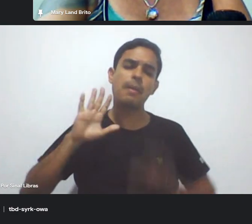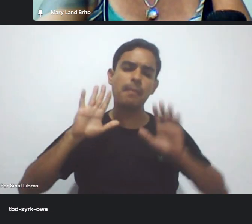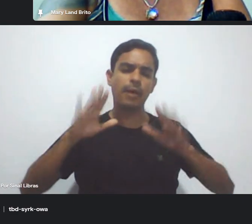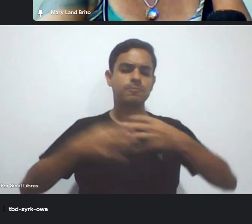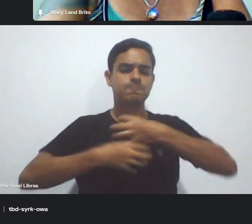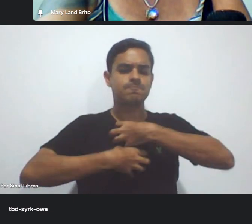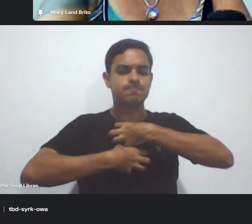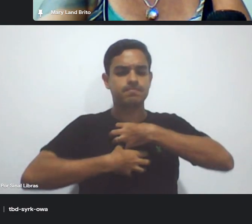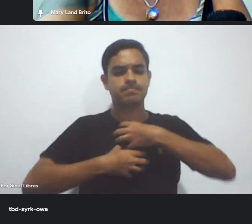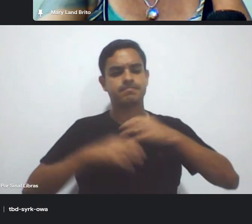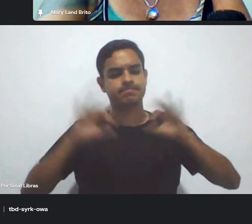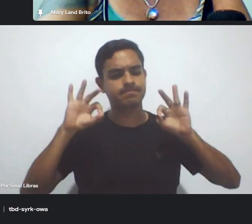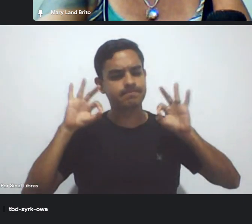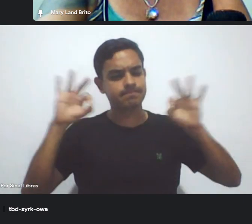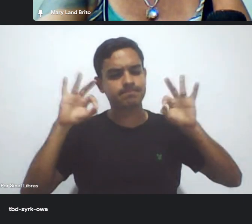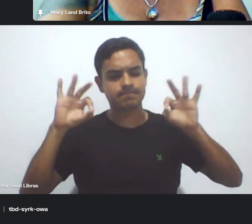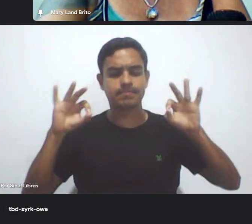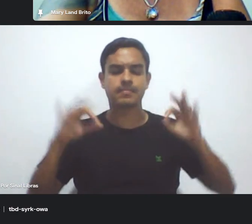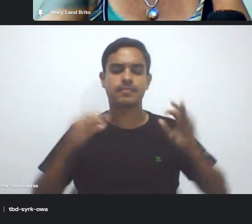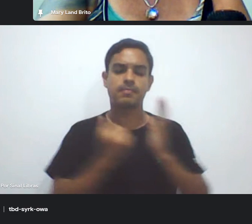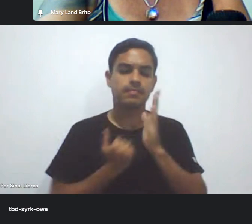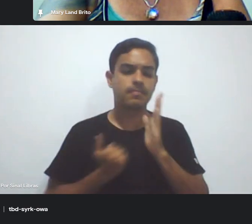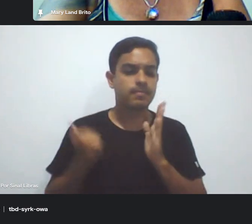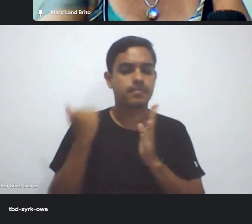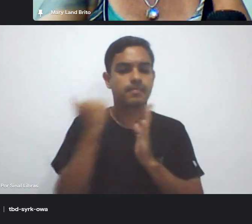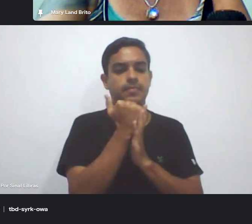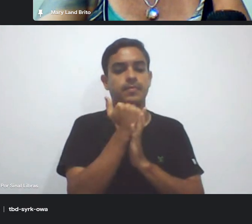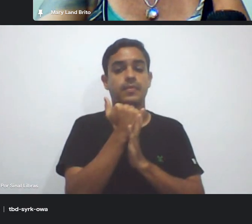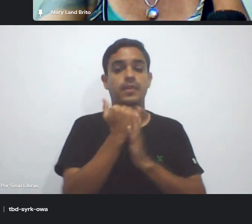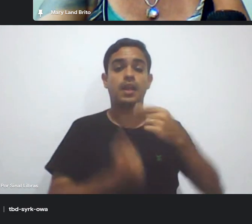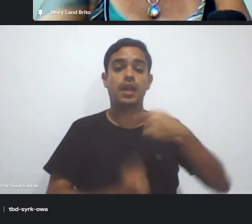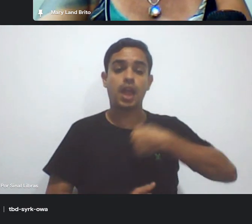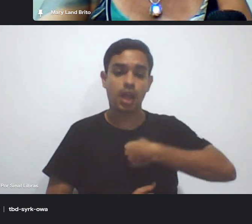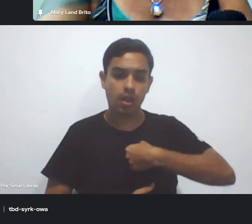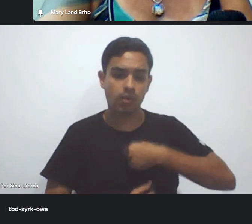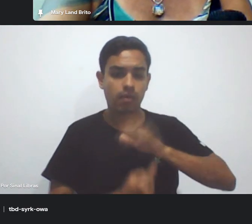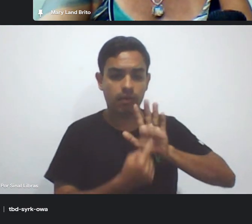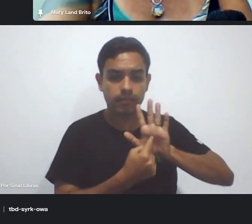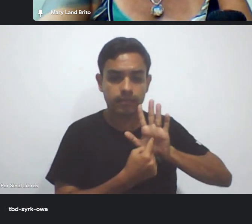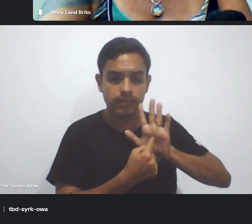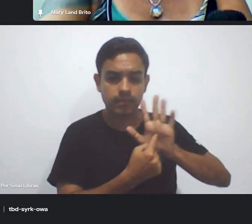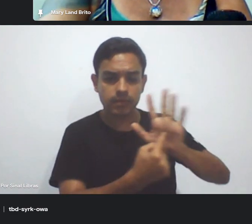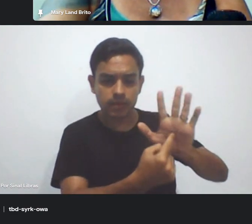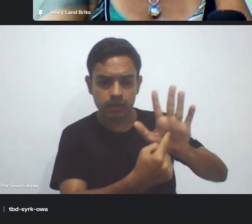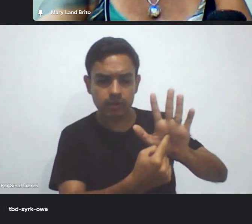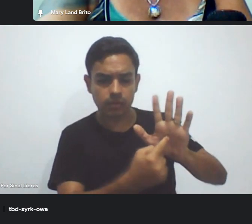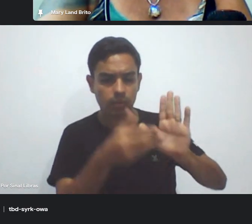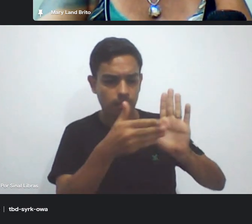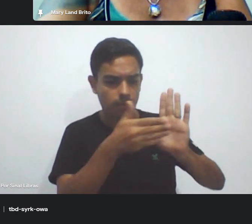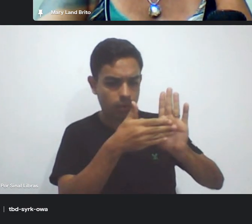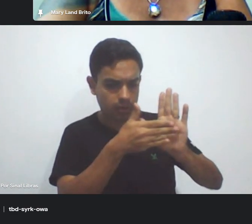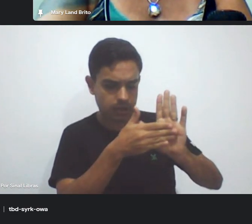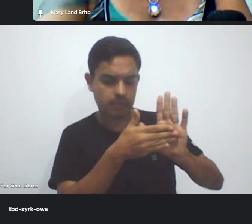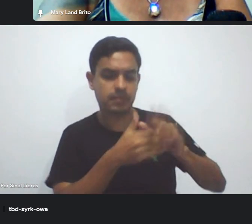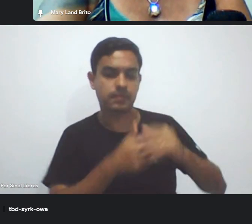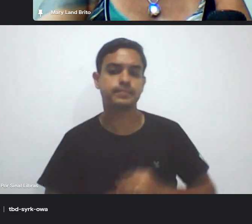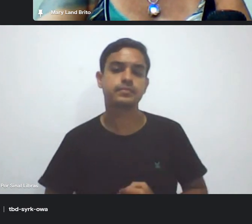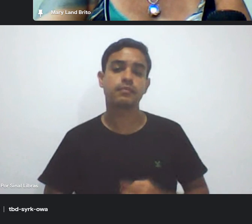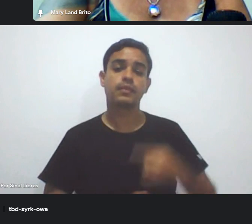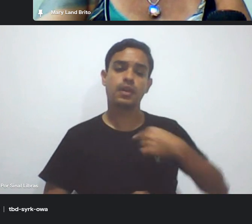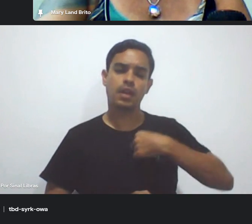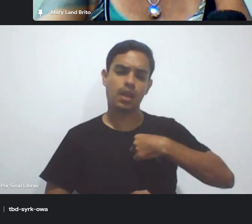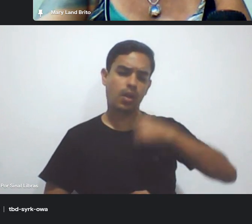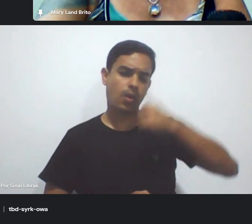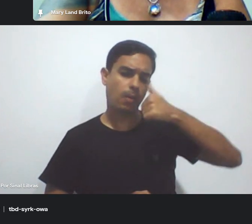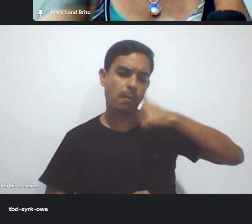potência, tá? Então, assim, sou Rosângela Lima, sou apresentadora do Semeando Inclusão. É, sou mãe